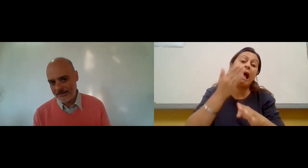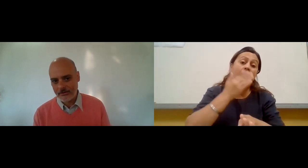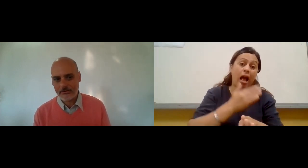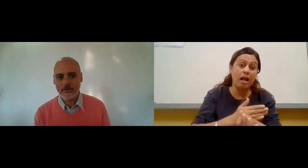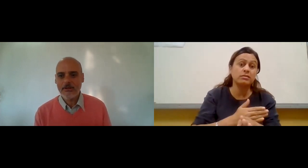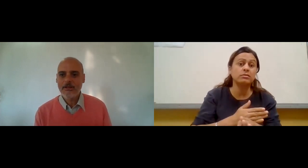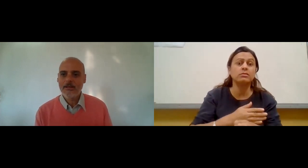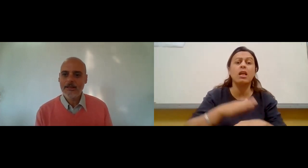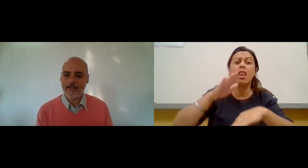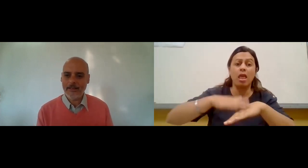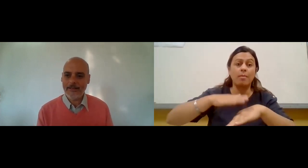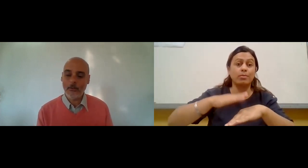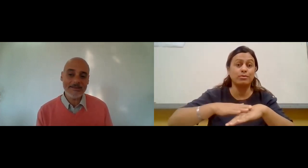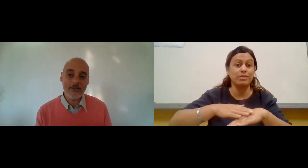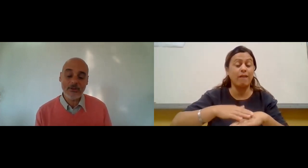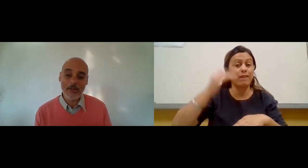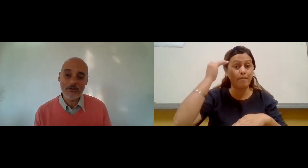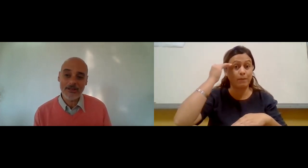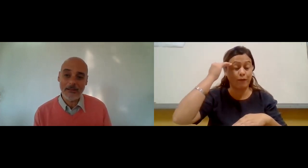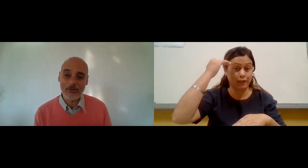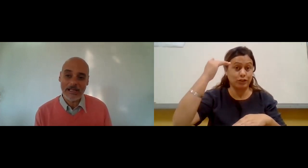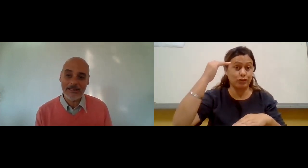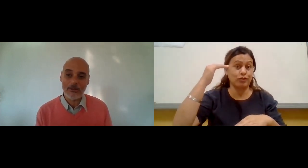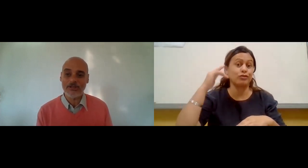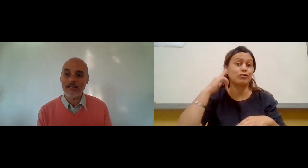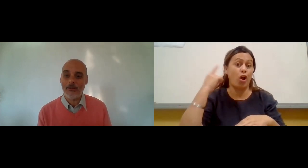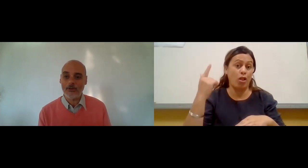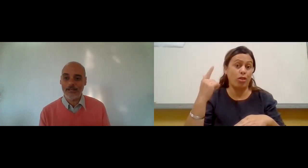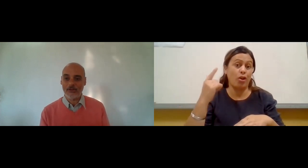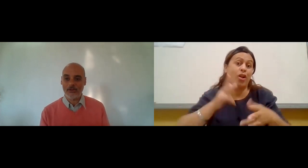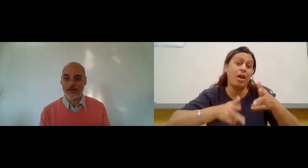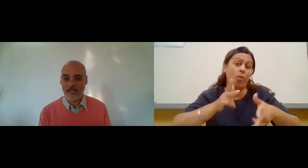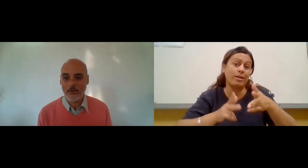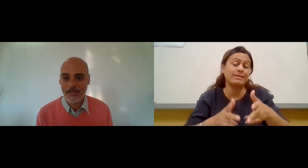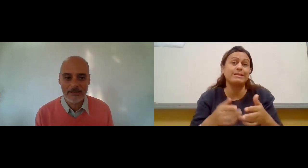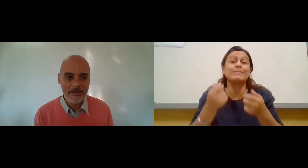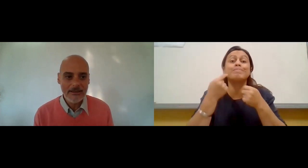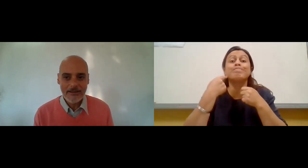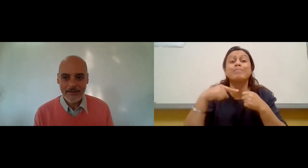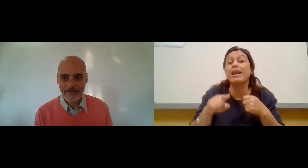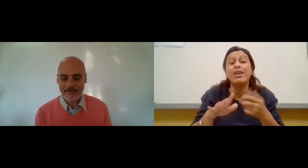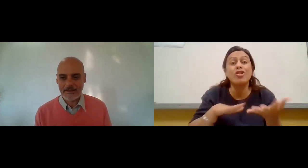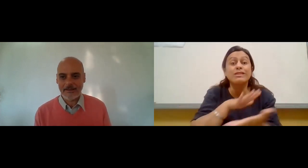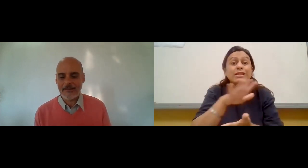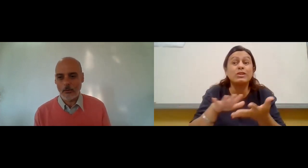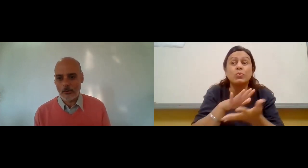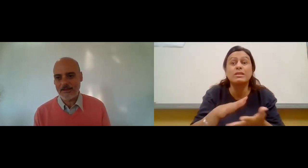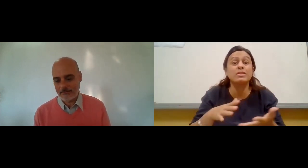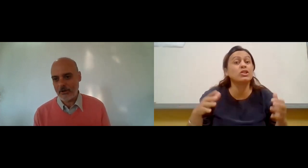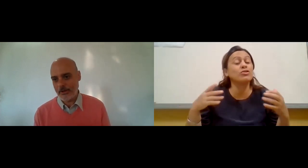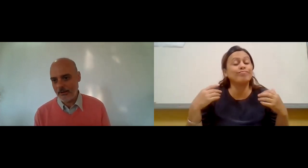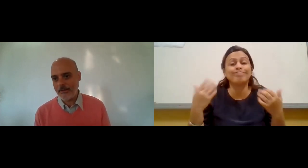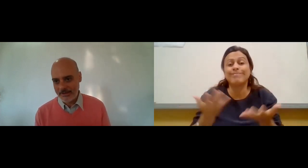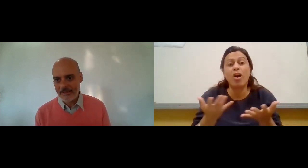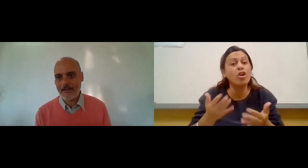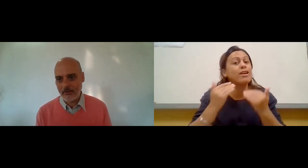lengua de señas, ¿no? Lo que pasa es que todavía no estamos tan desconcertados con esto que todavía no sabemos bien cómo va a ser.